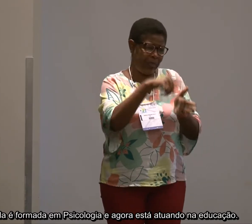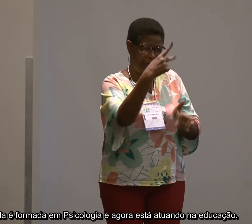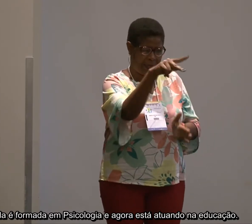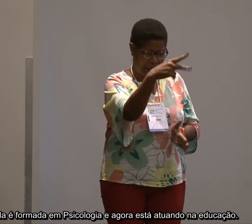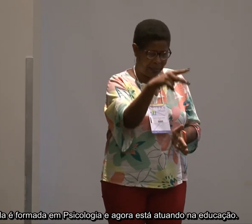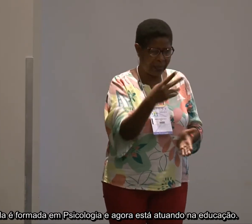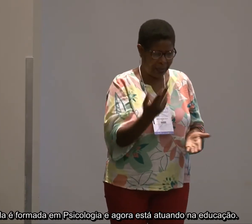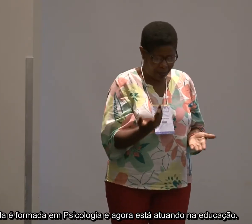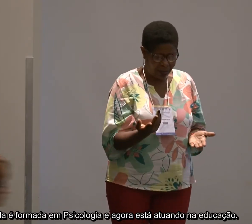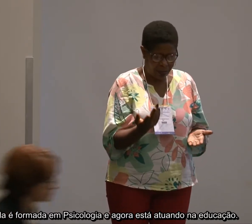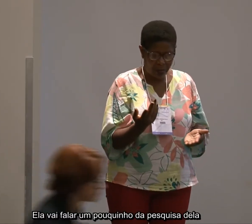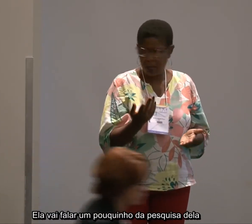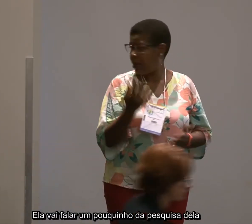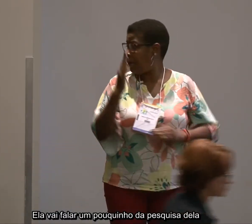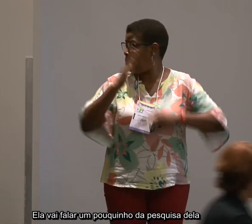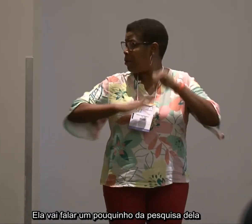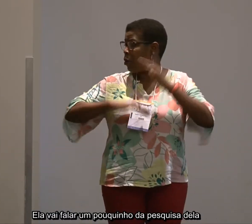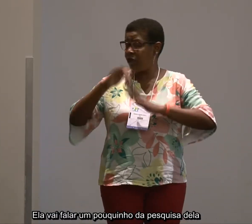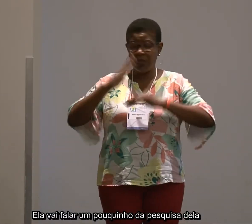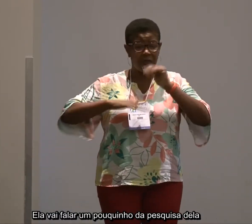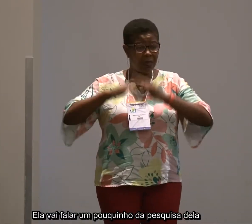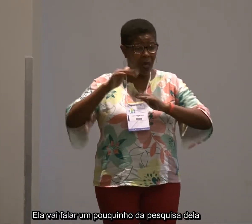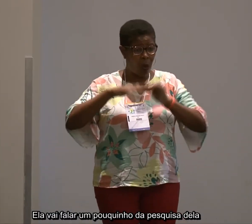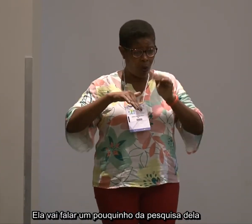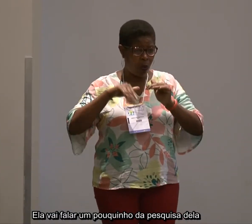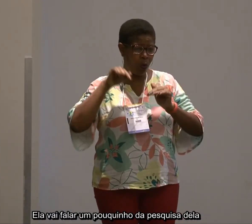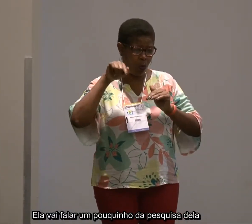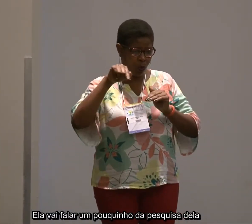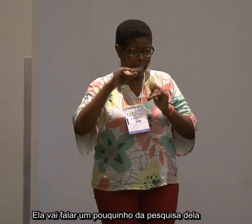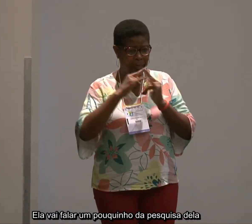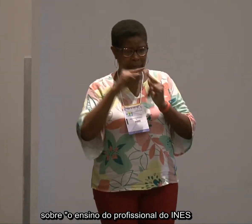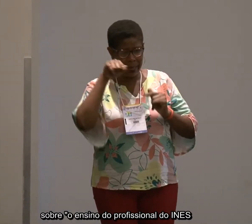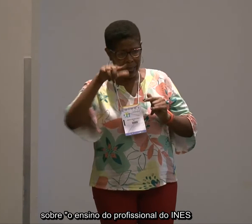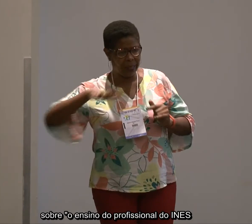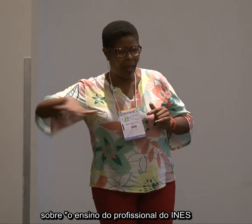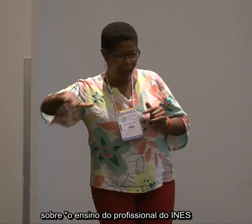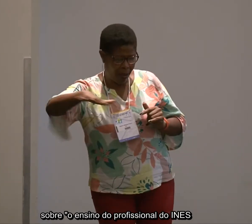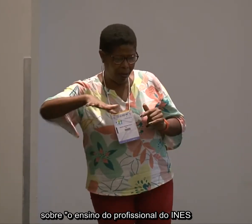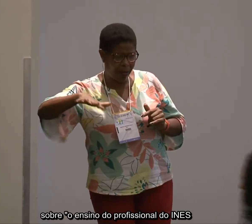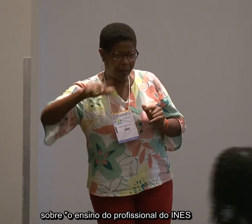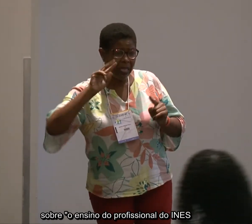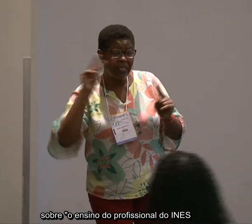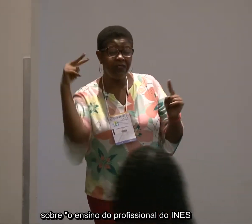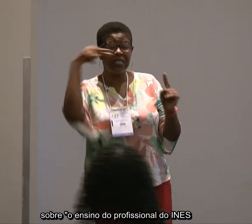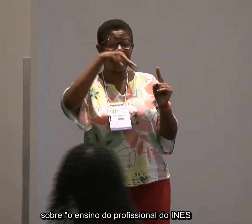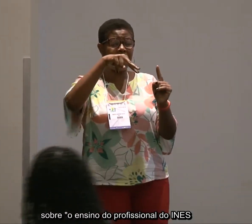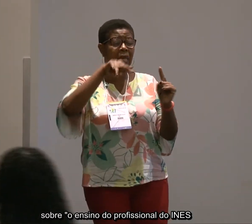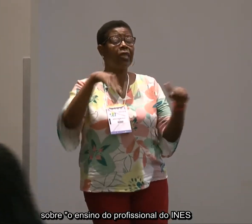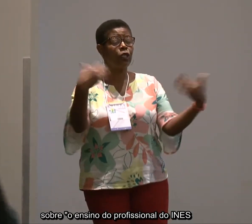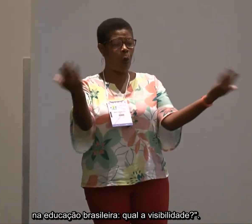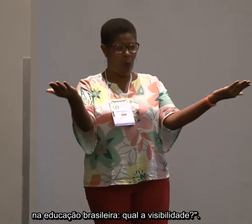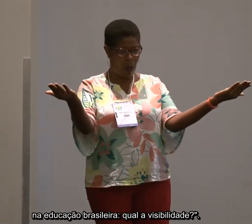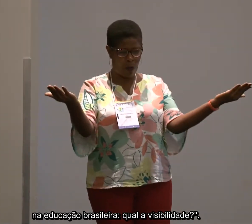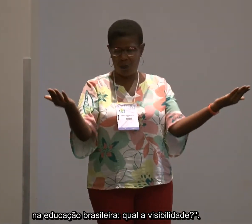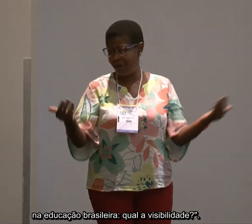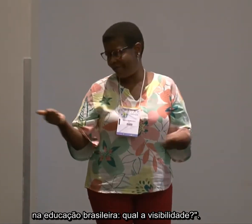está atuando na educação. Ela vai falar um pouquinho sobre a pesquisa dela, sobre o ensino profissional do INES na educação